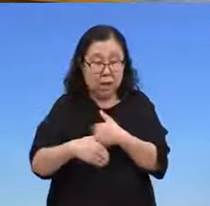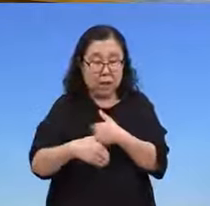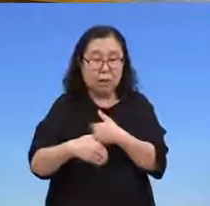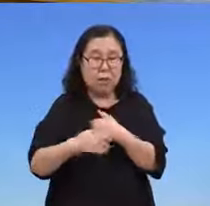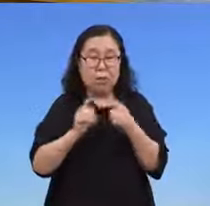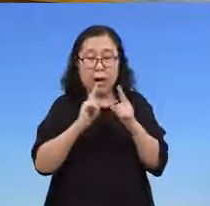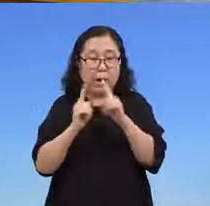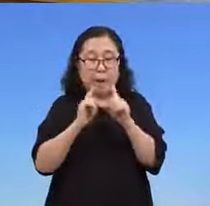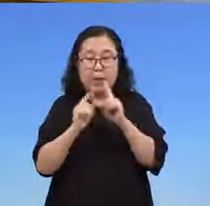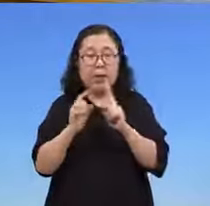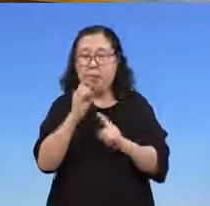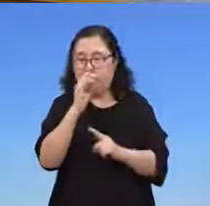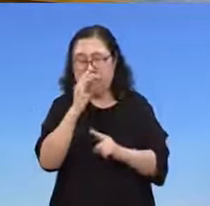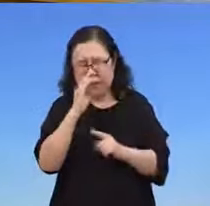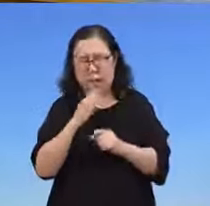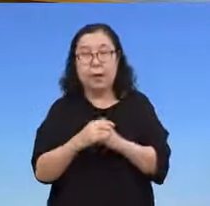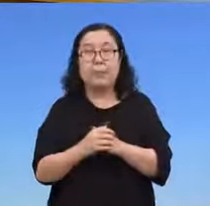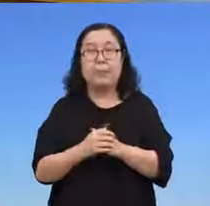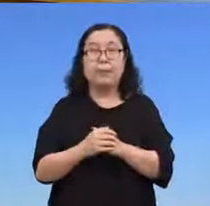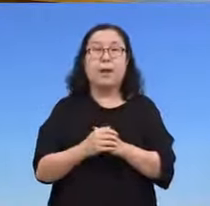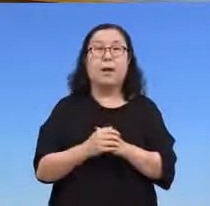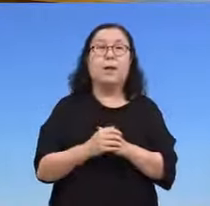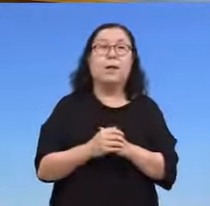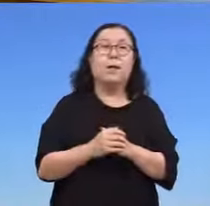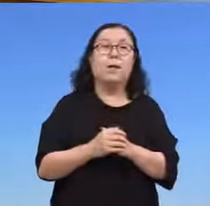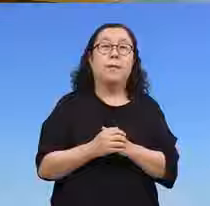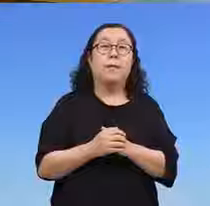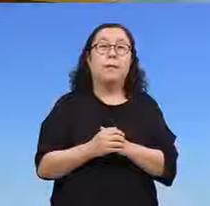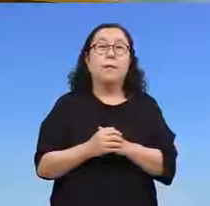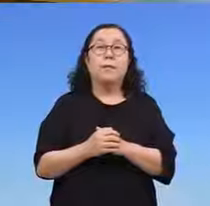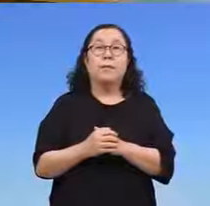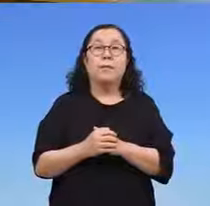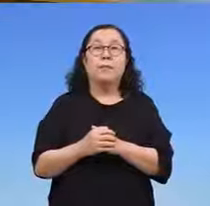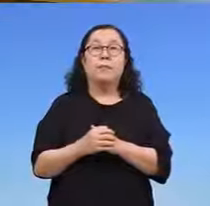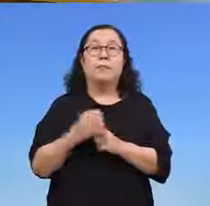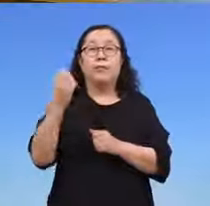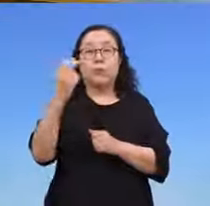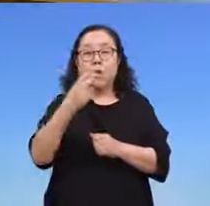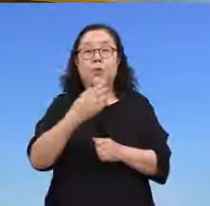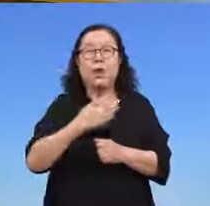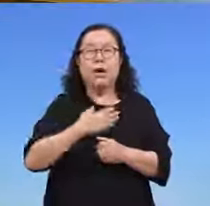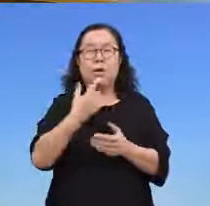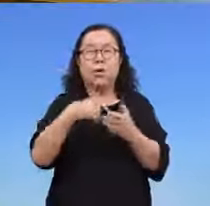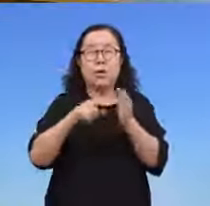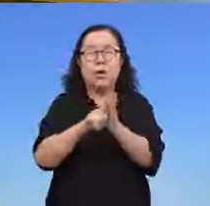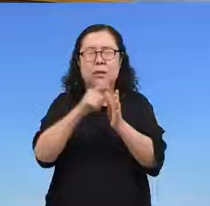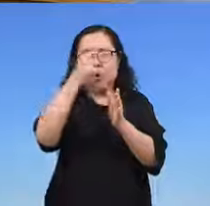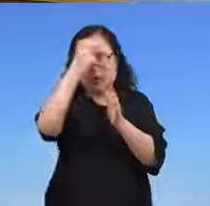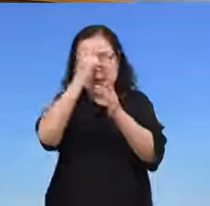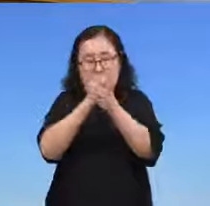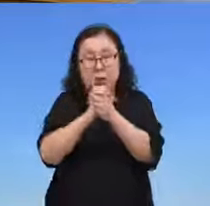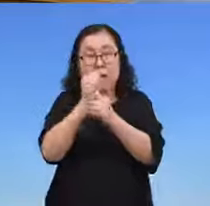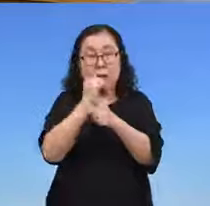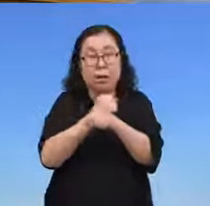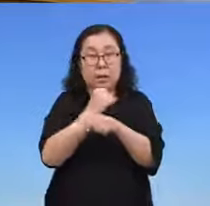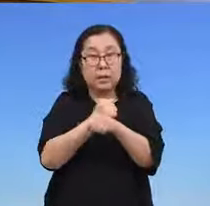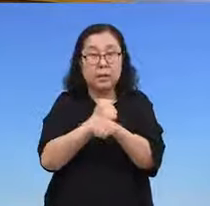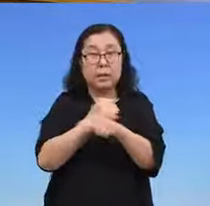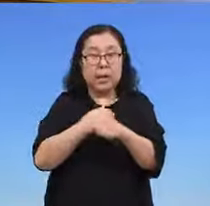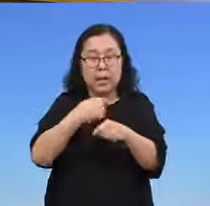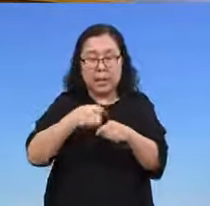둘은 못 보신 겁니다. 자, 19절의 기도 내용을 한번 들어보십시오. 또 나를 위하여 구할